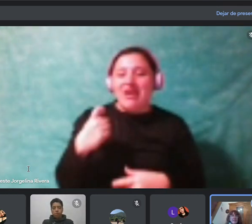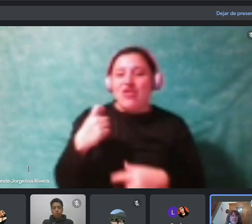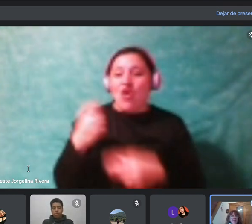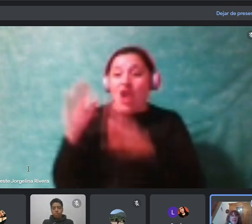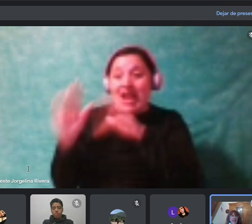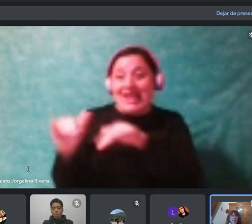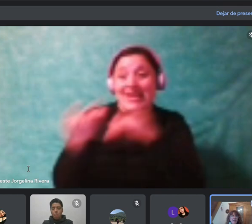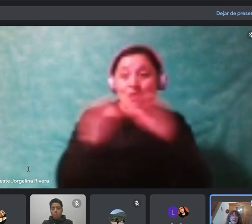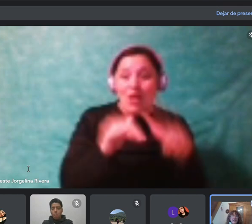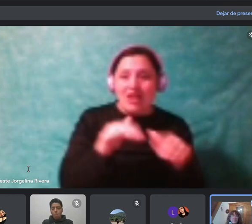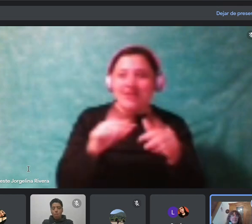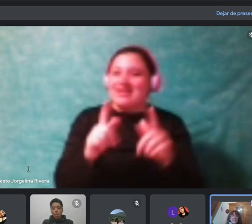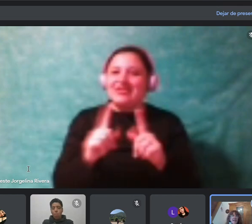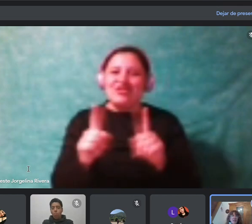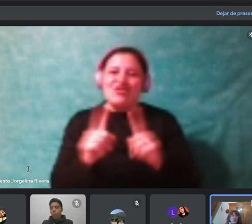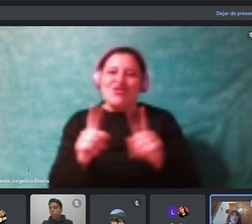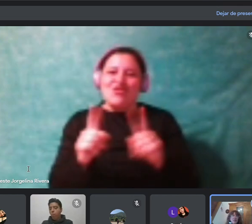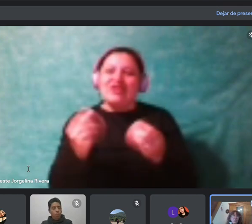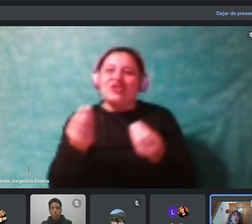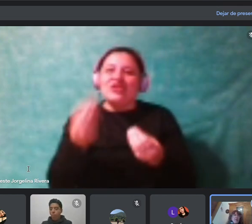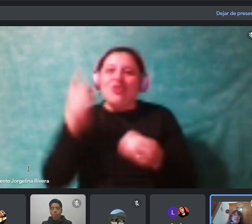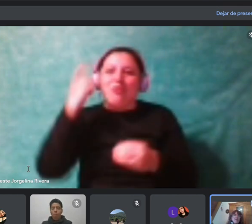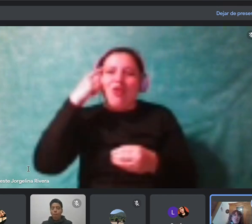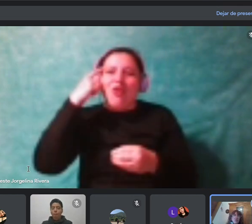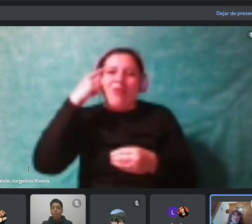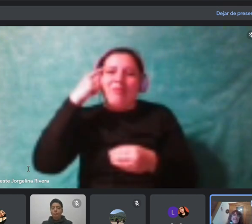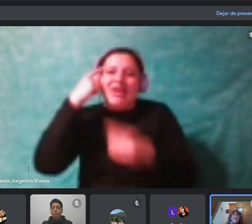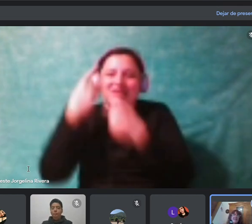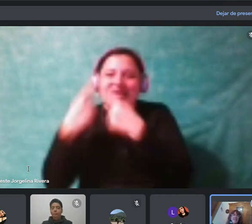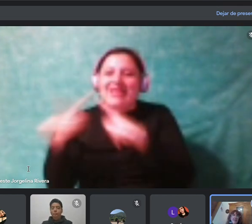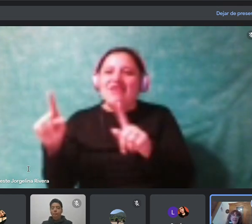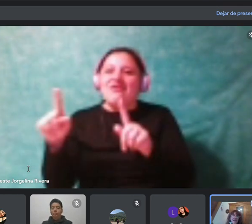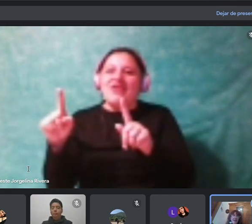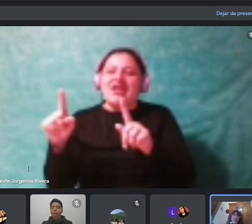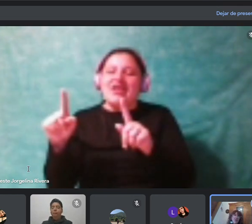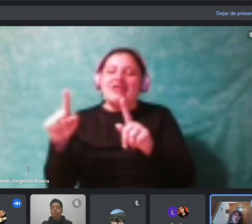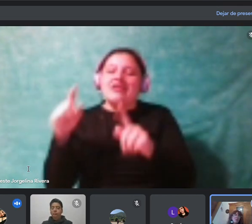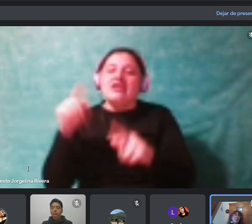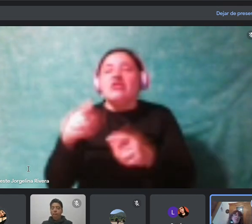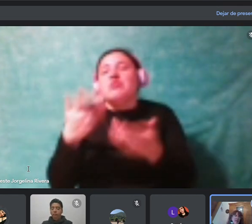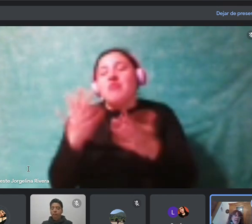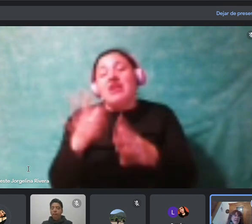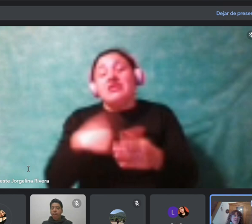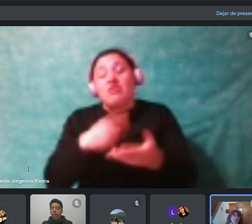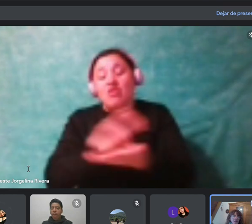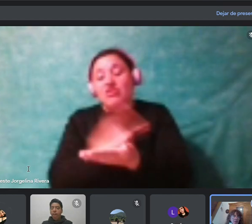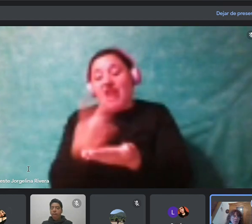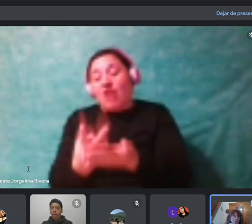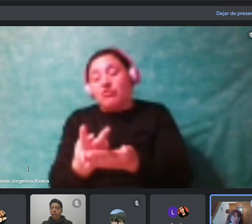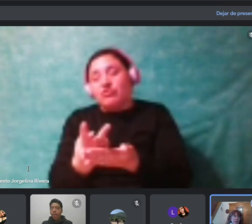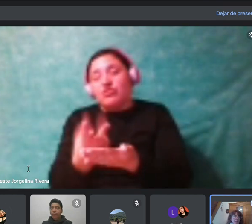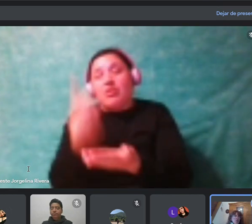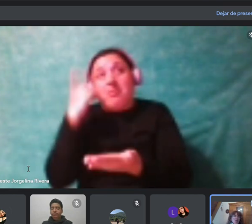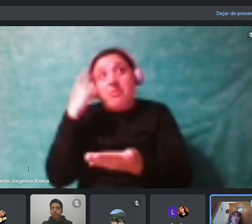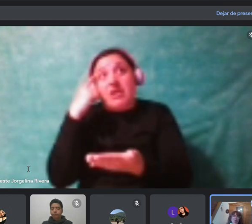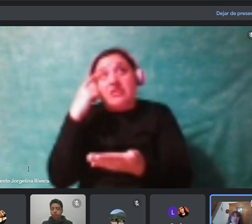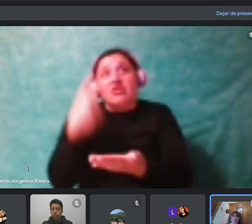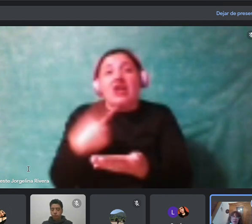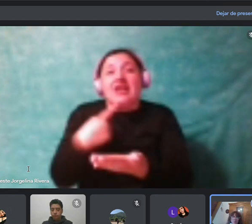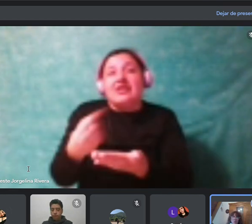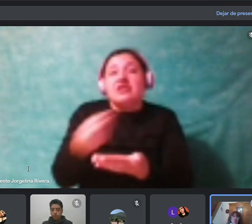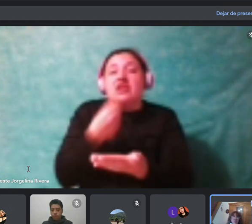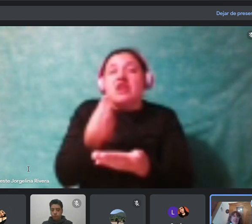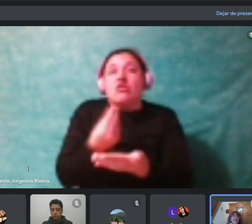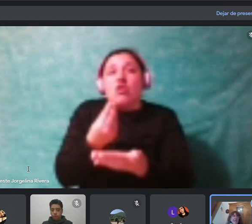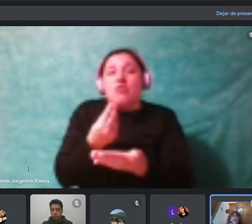muy distinta, la manera de pensarlo, se da una versión de esa idea, ¿cómo sería en castellano? Nosotros lo que